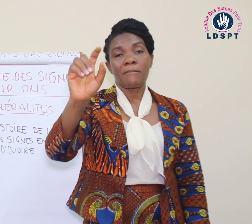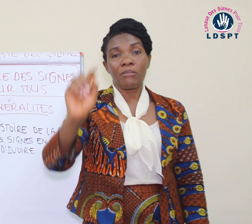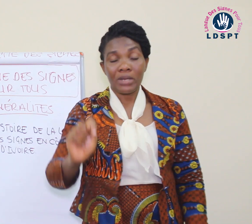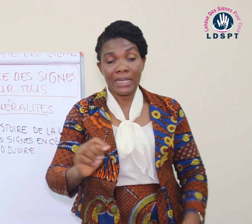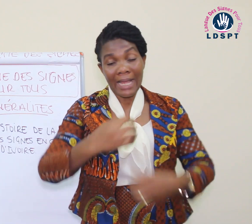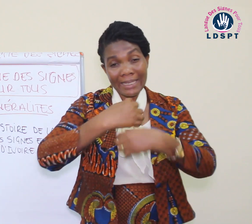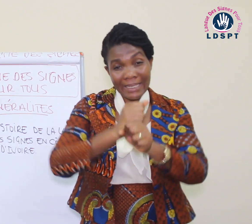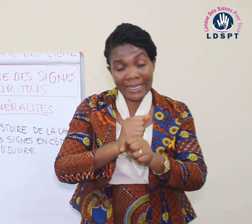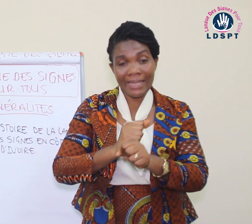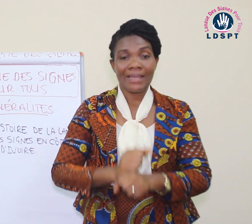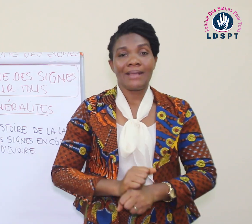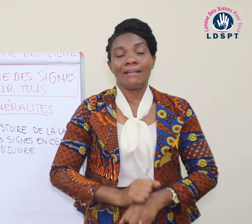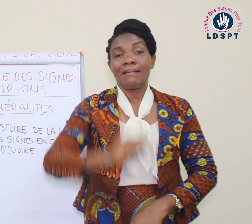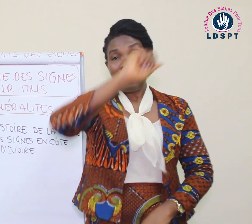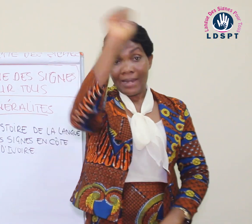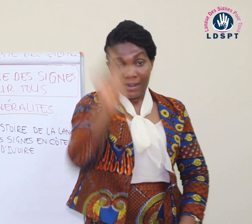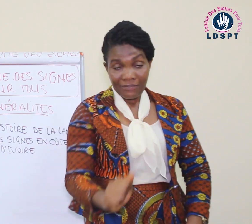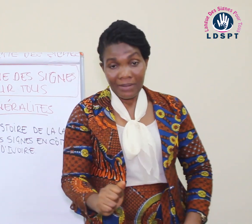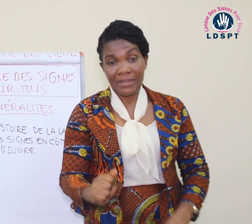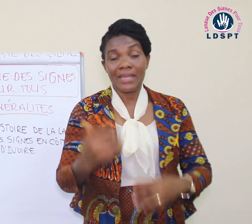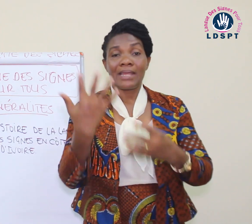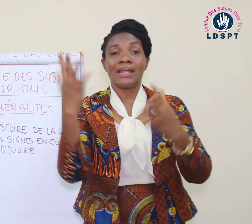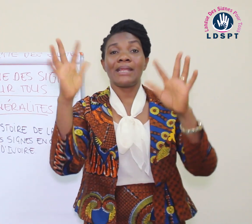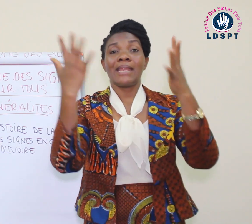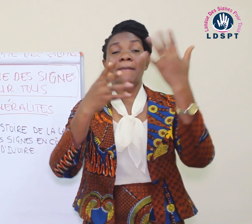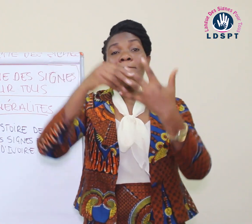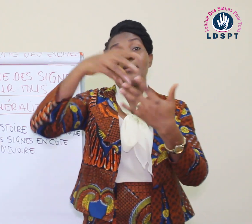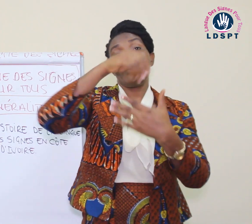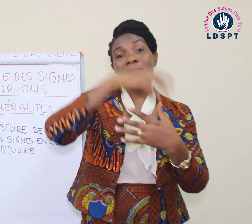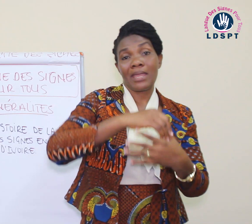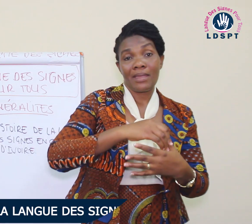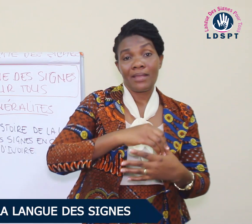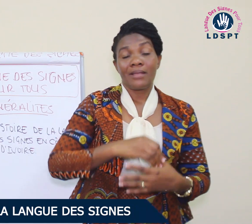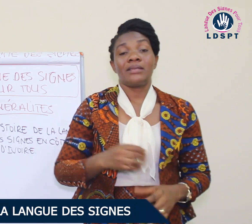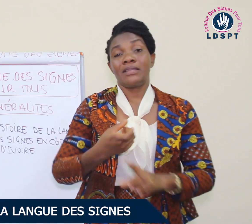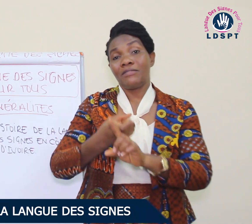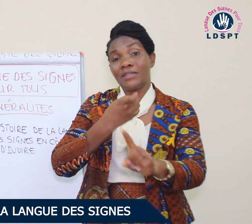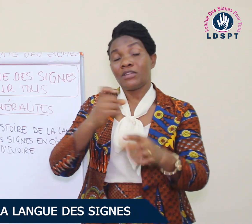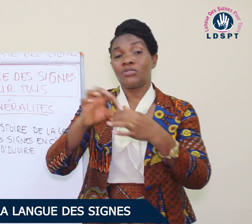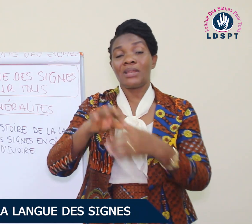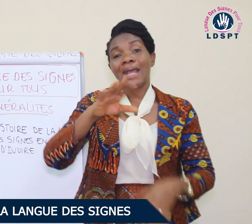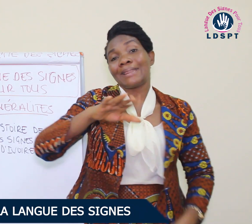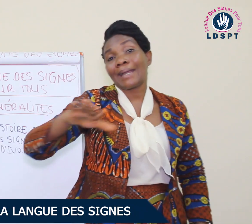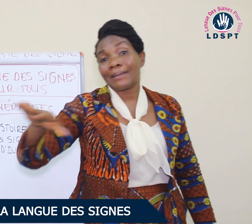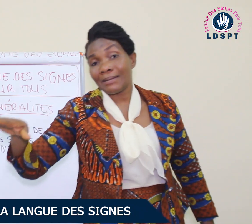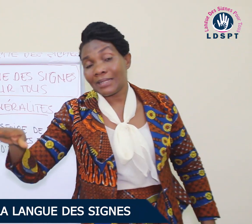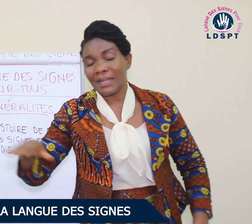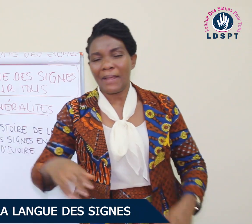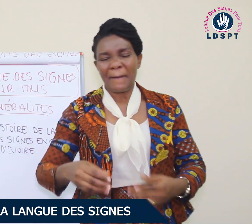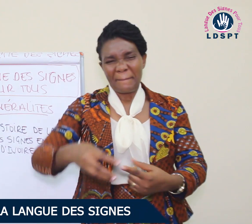dérivée la dactylologie, principal instrument de base pour l'enseignement des